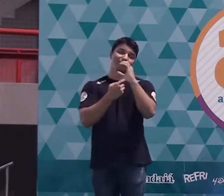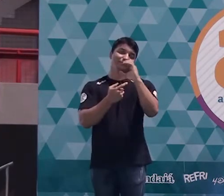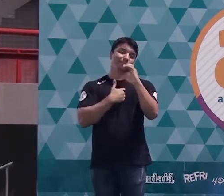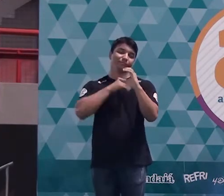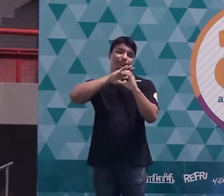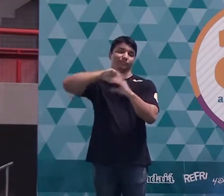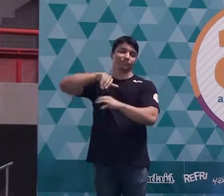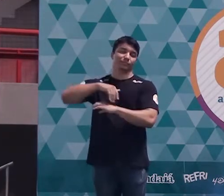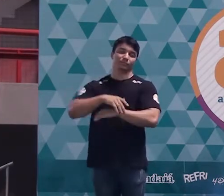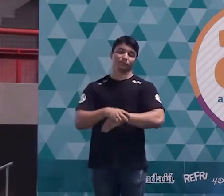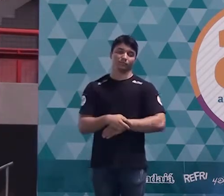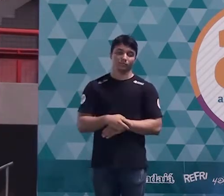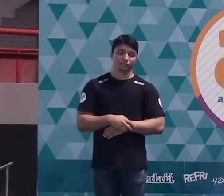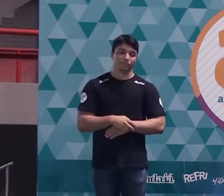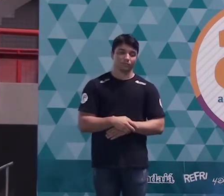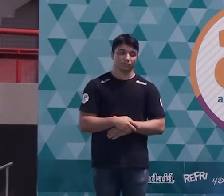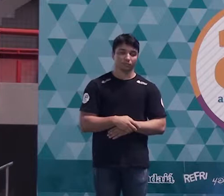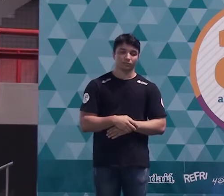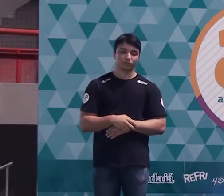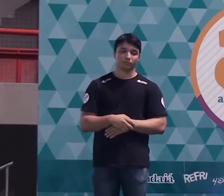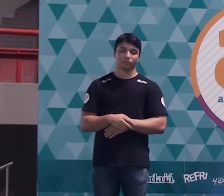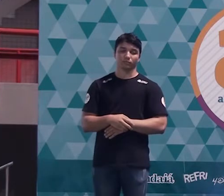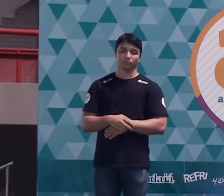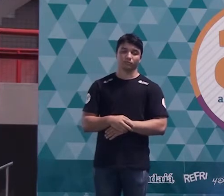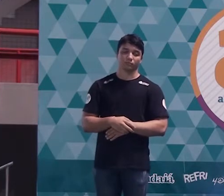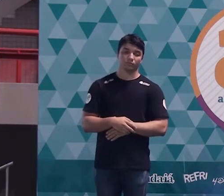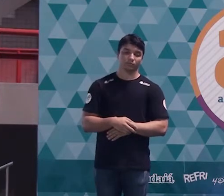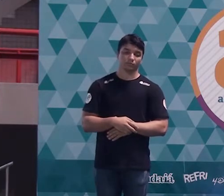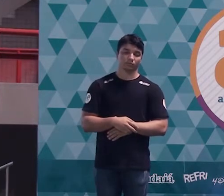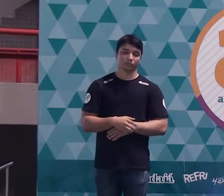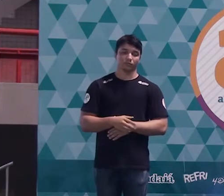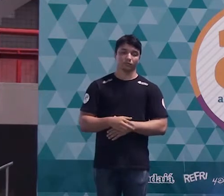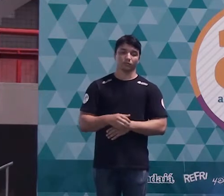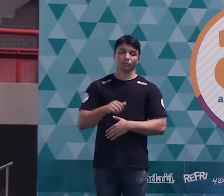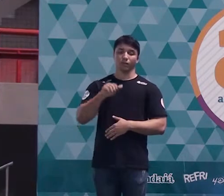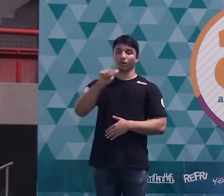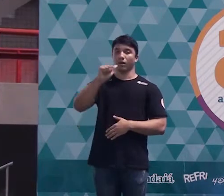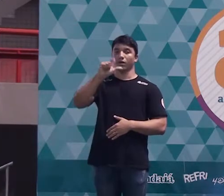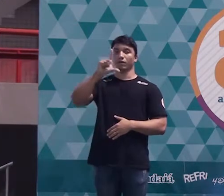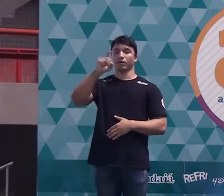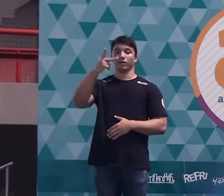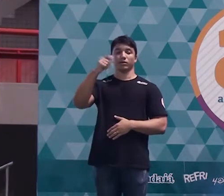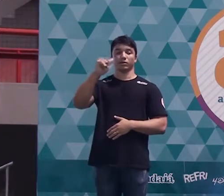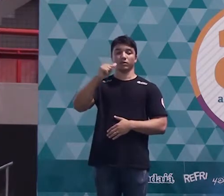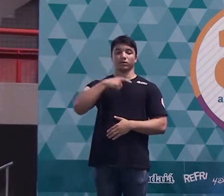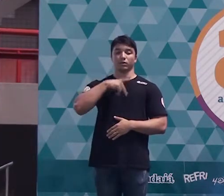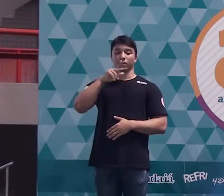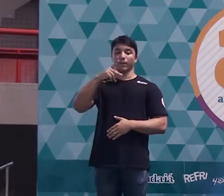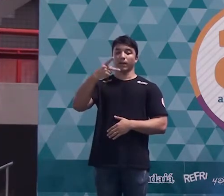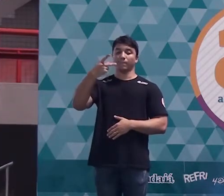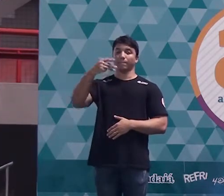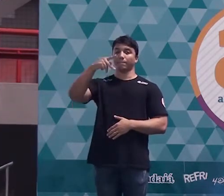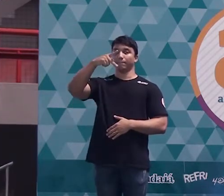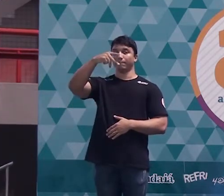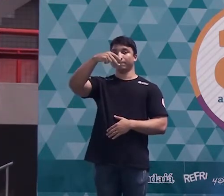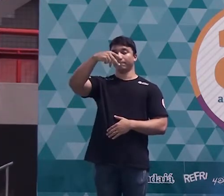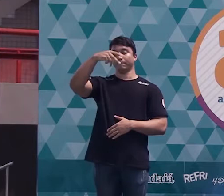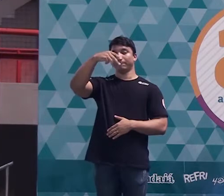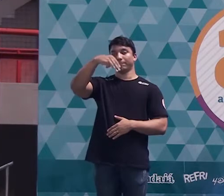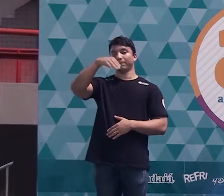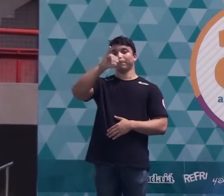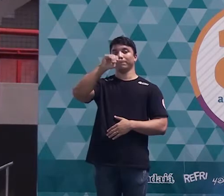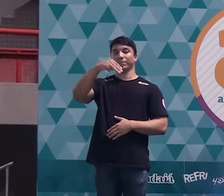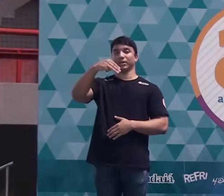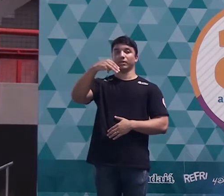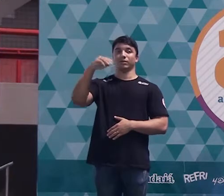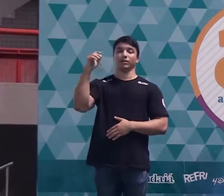É o amor falso, é o amor que fede, eu lhe amo. A velhinha era para mim apagar,